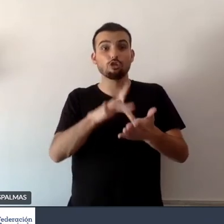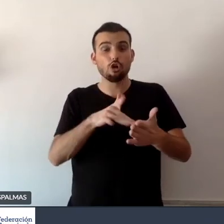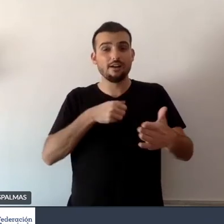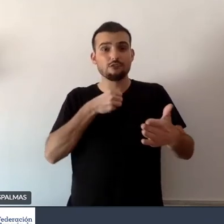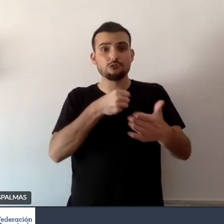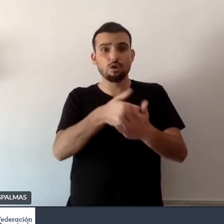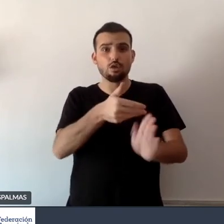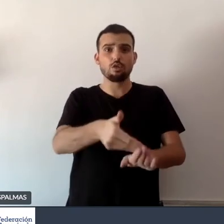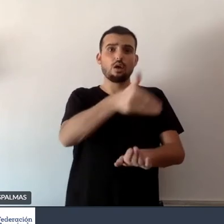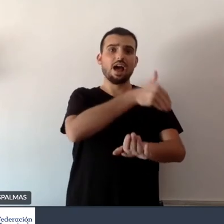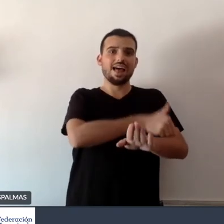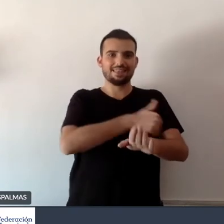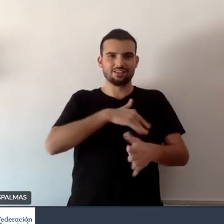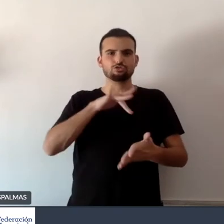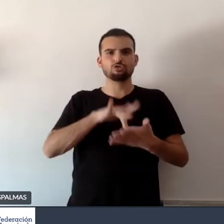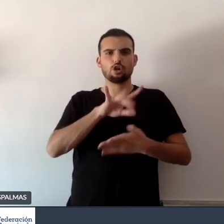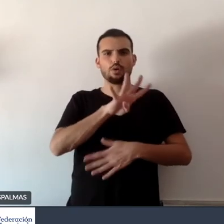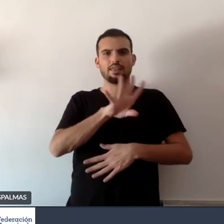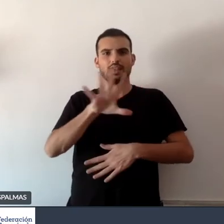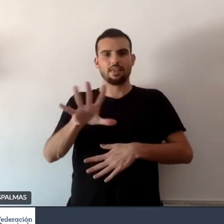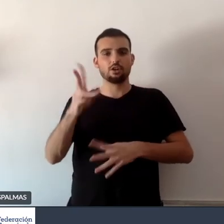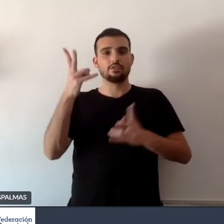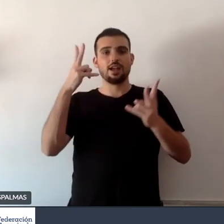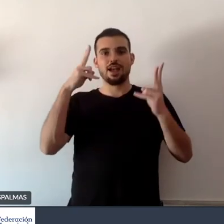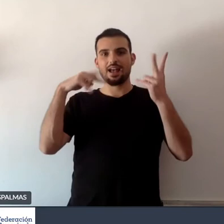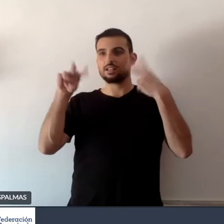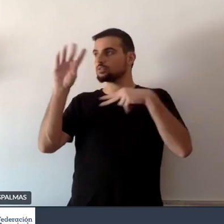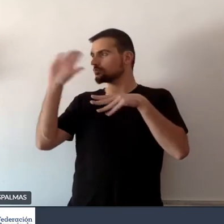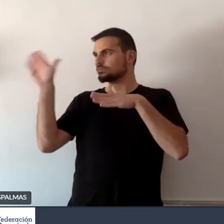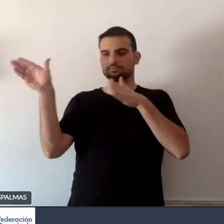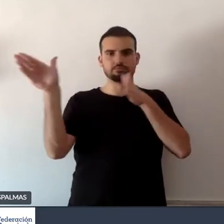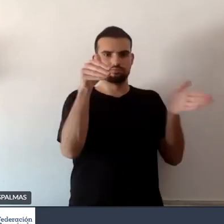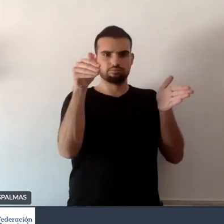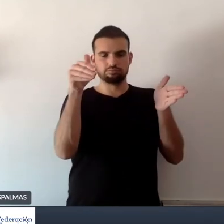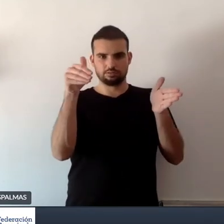la atención del defensor. Fijaros de nuevo.